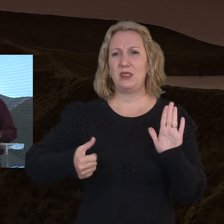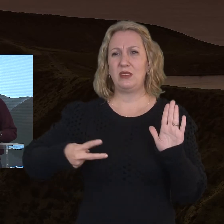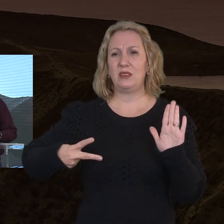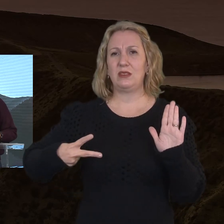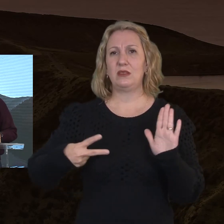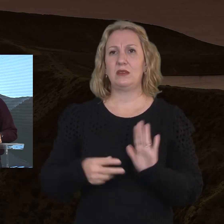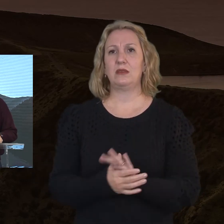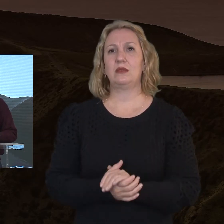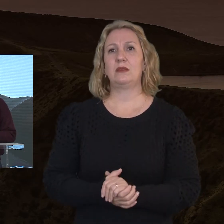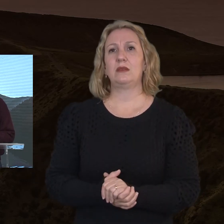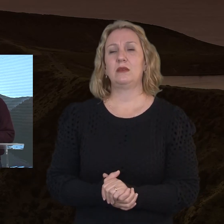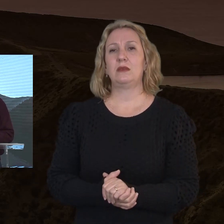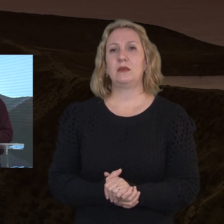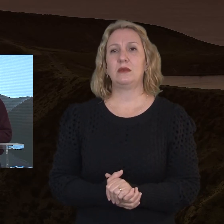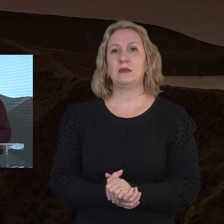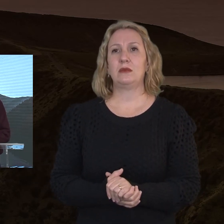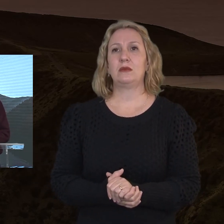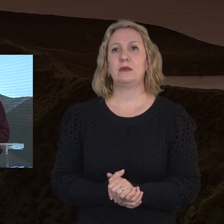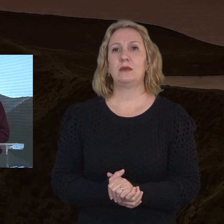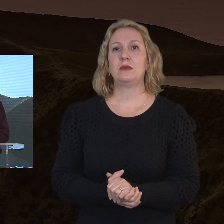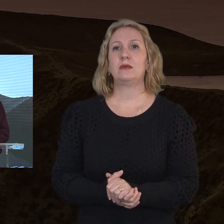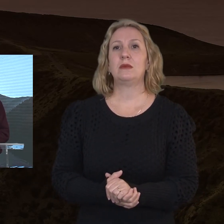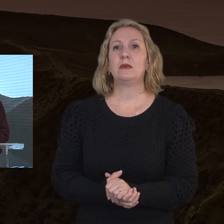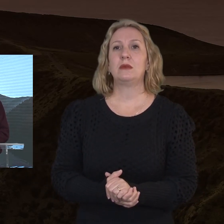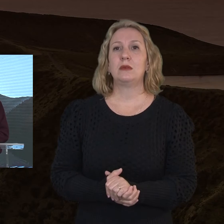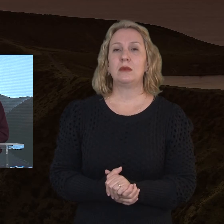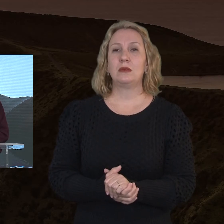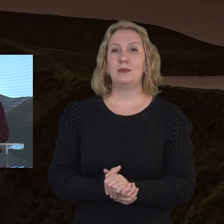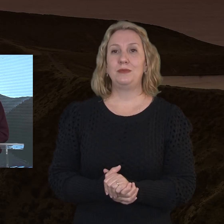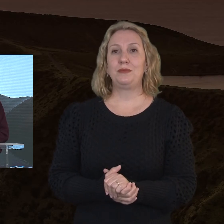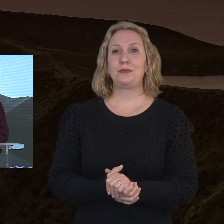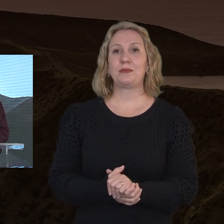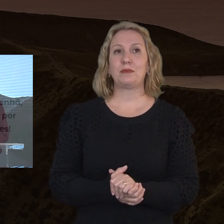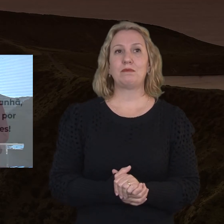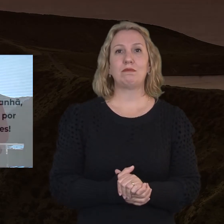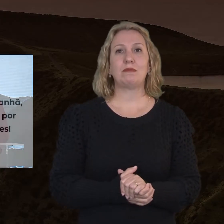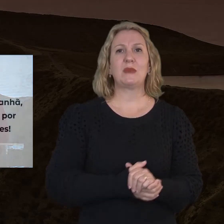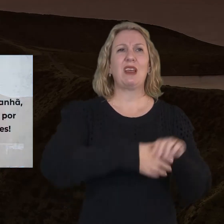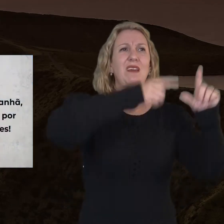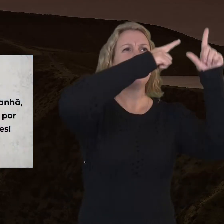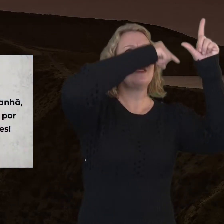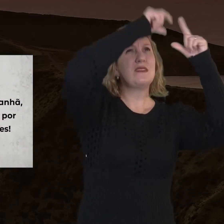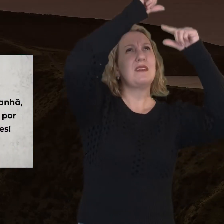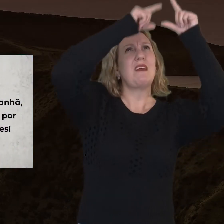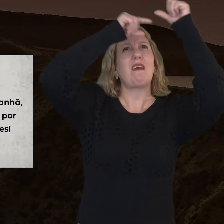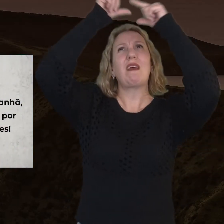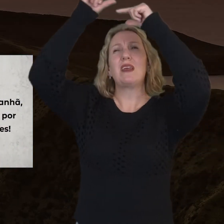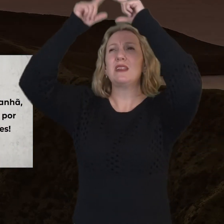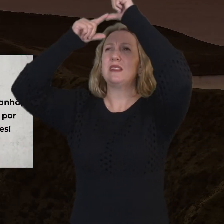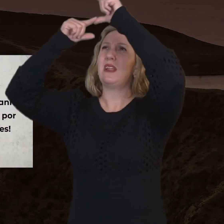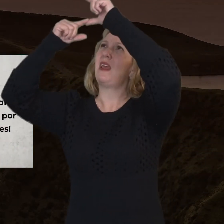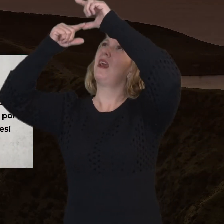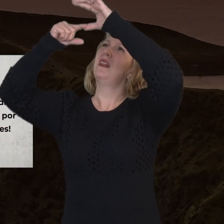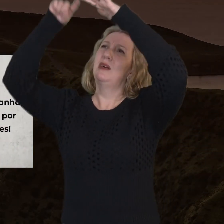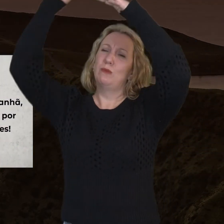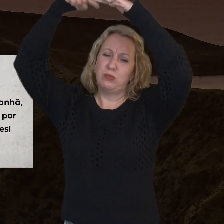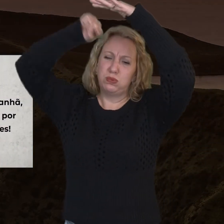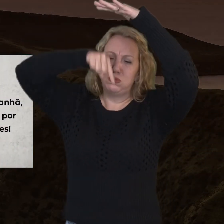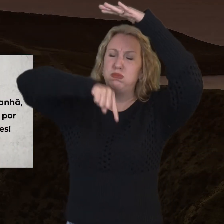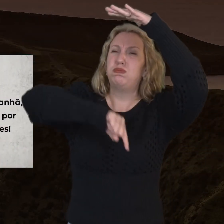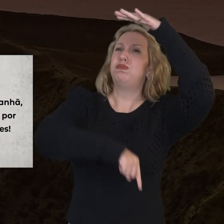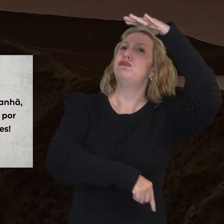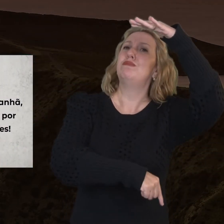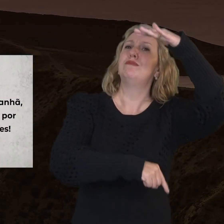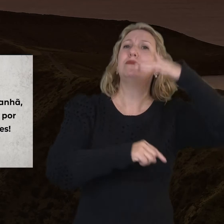o isaías 14:12 como caíste do céu ó estrela da manhã filho da alva como